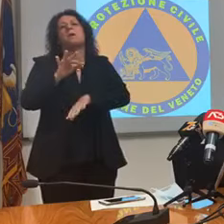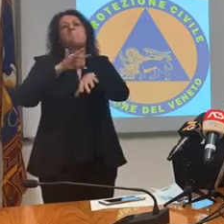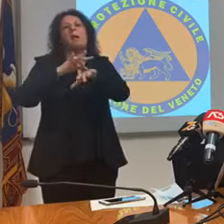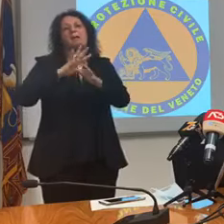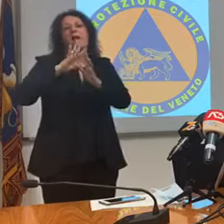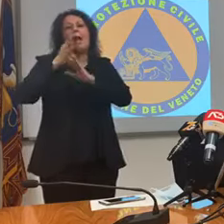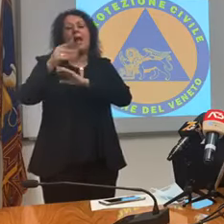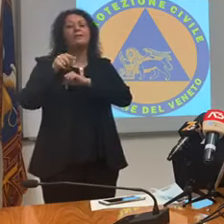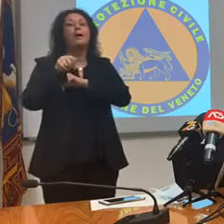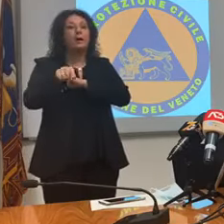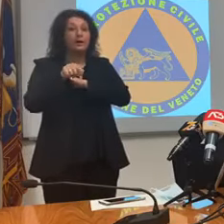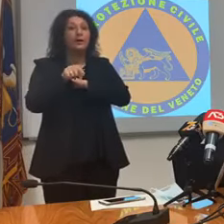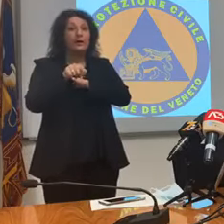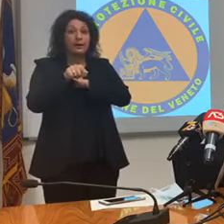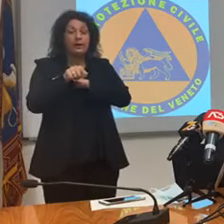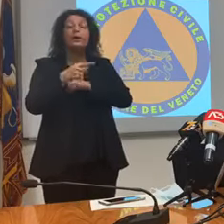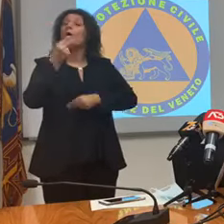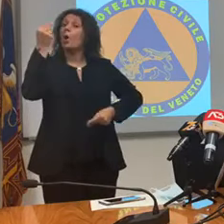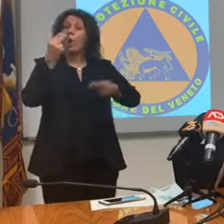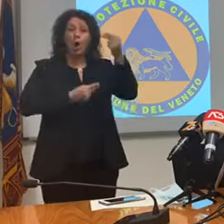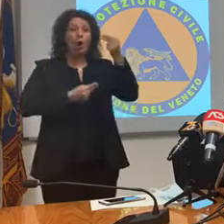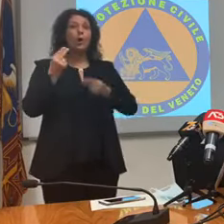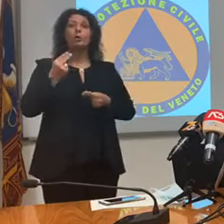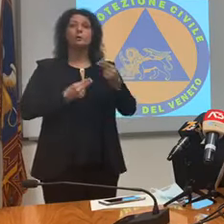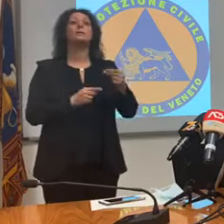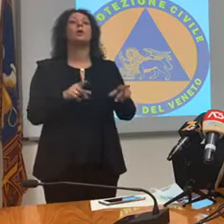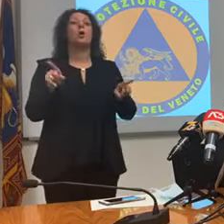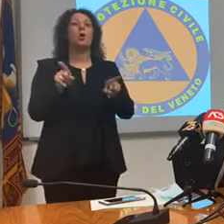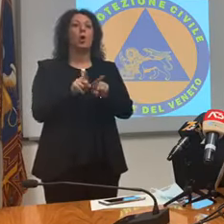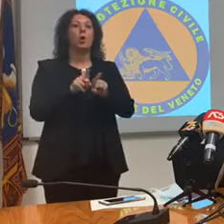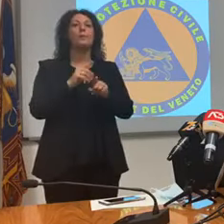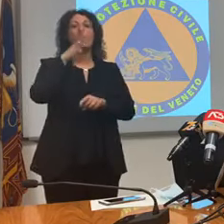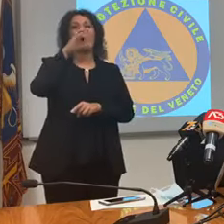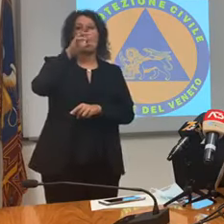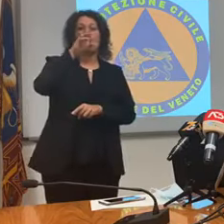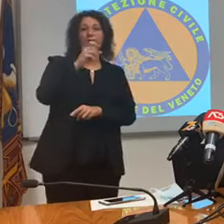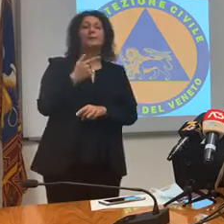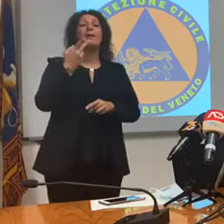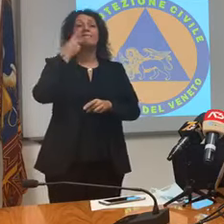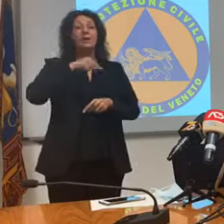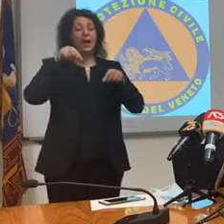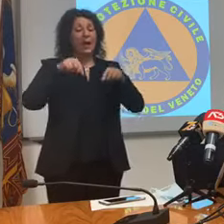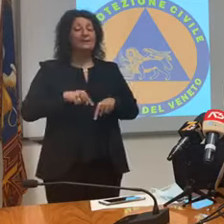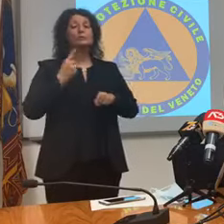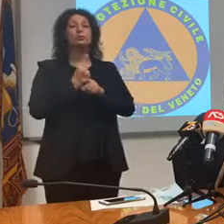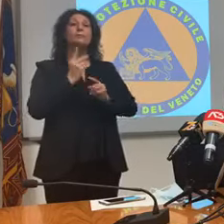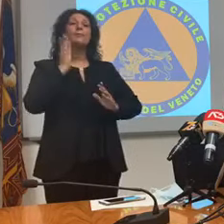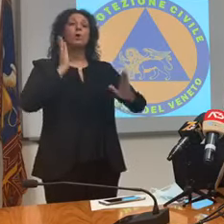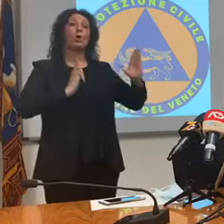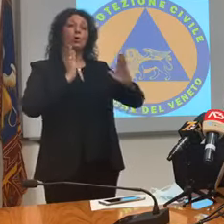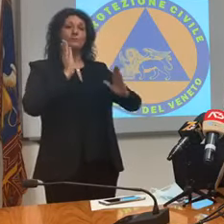patologia, quelle sono persone che vengono oggi in base a indicazioni, su cui però c'è un confronto appunto a